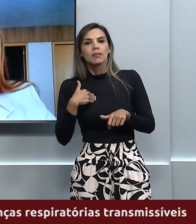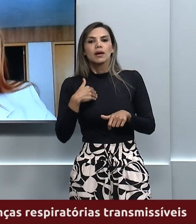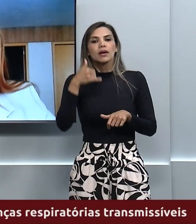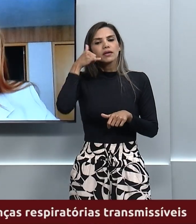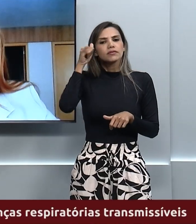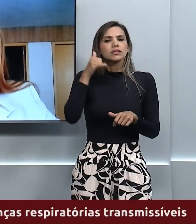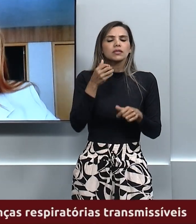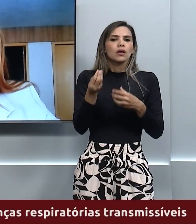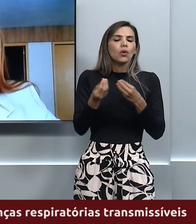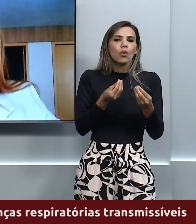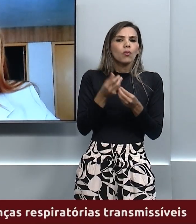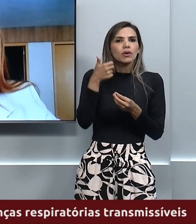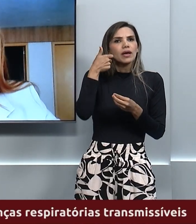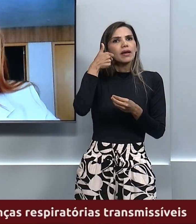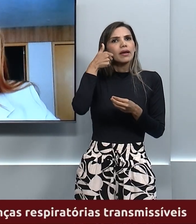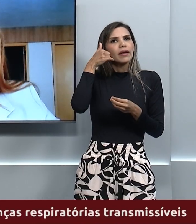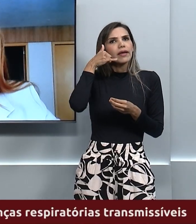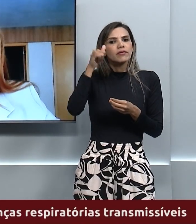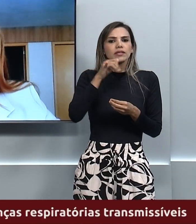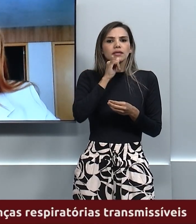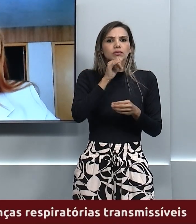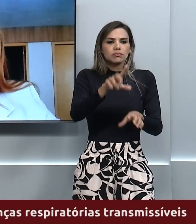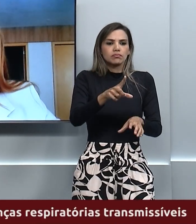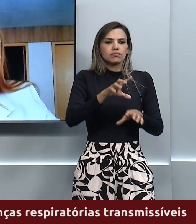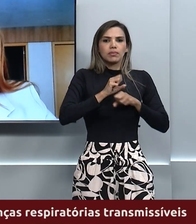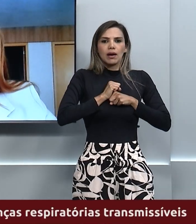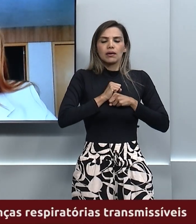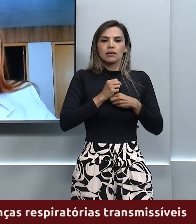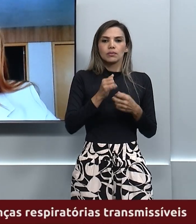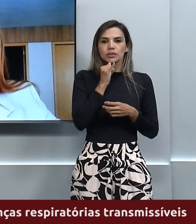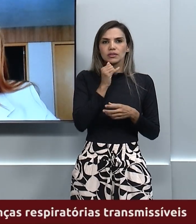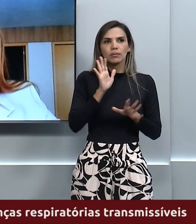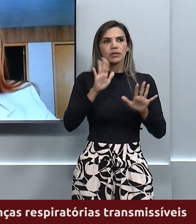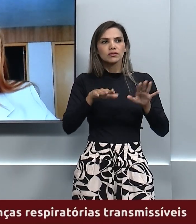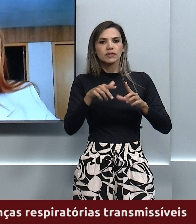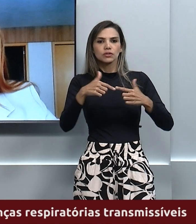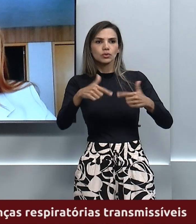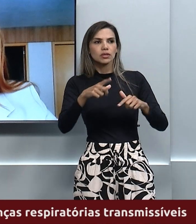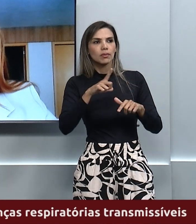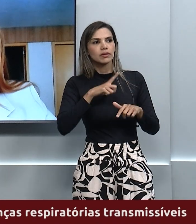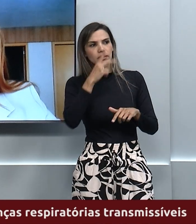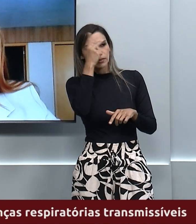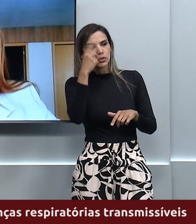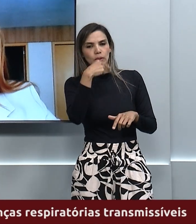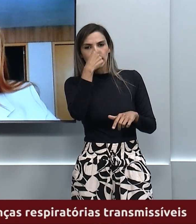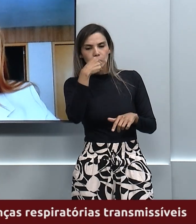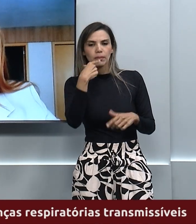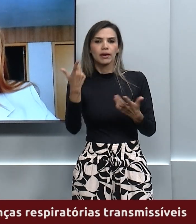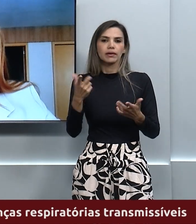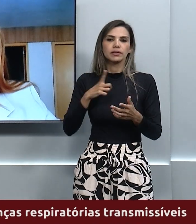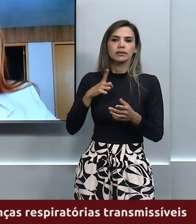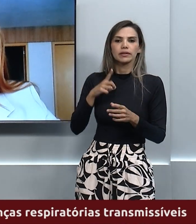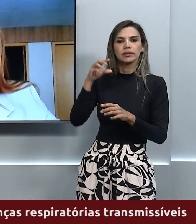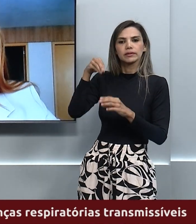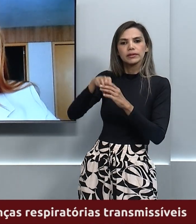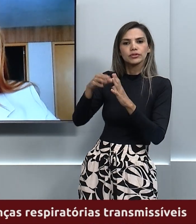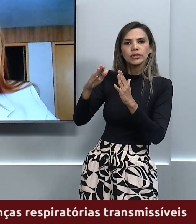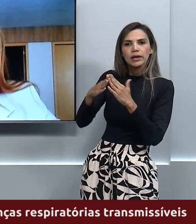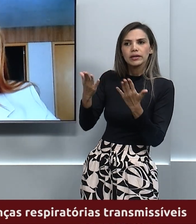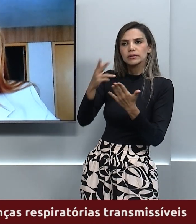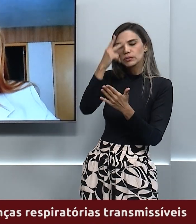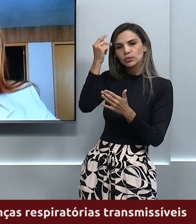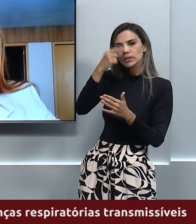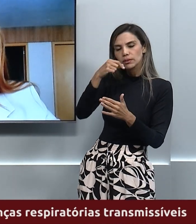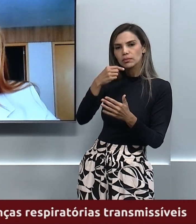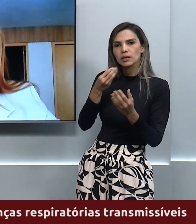gente evitar ser contaminado? Muitas vezes a gente está no trabalho e tem uma pessoa que está gripada, ou em casa e uma pessoa gripada, é bom evitar